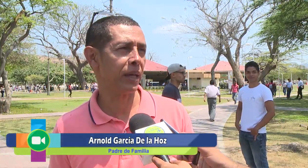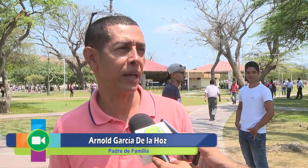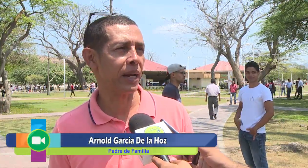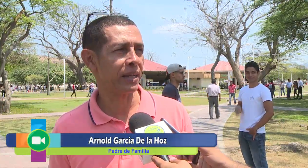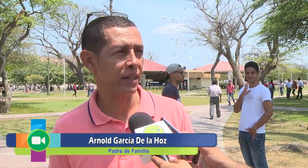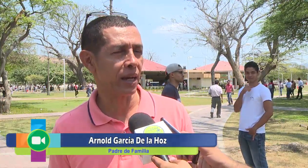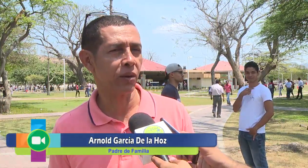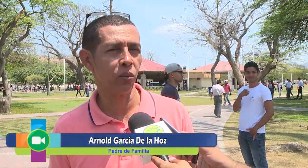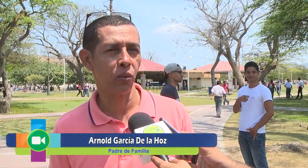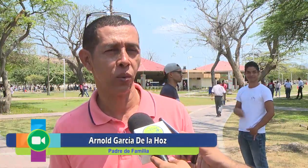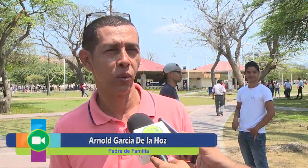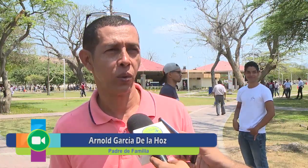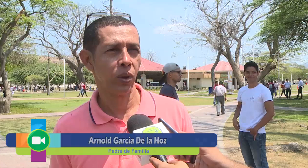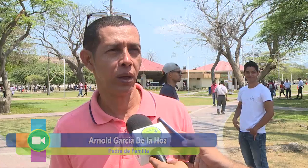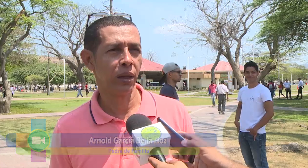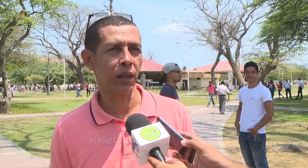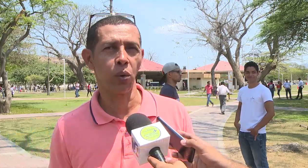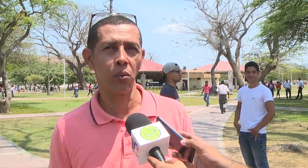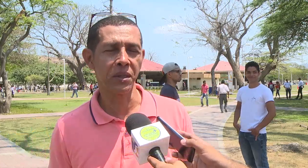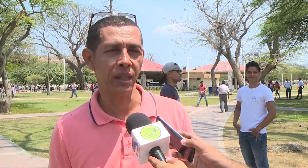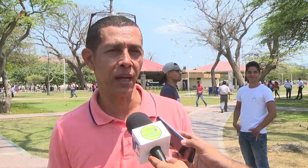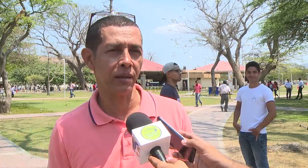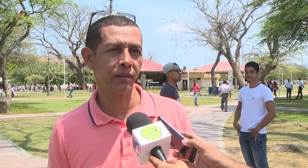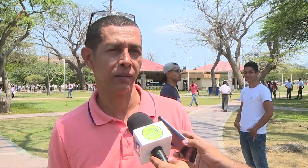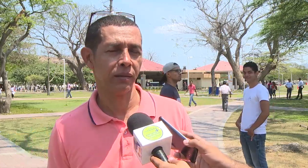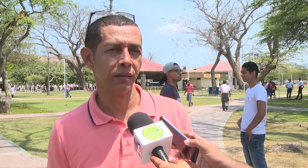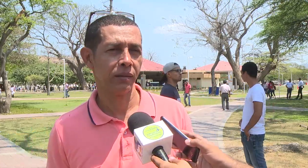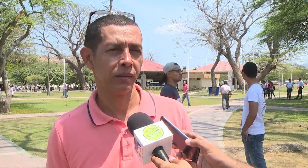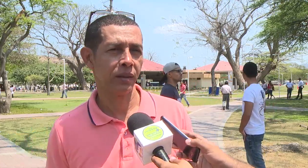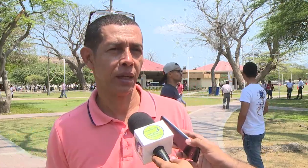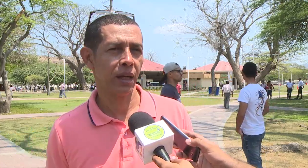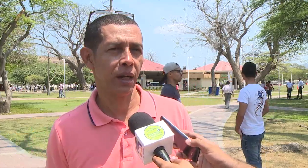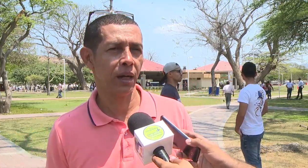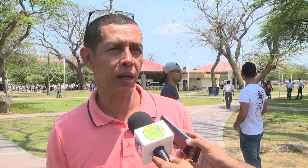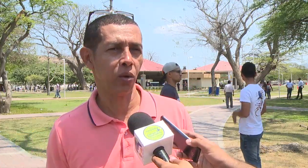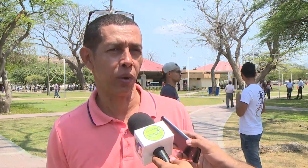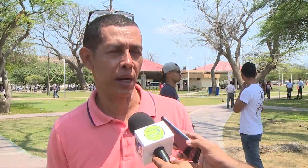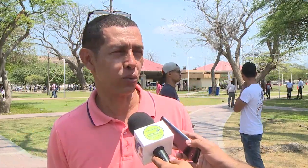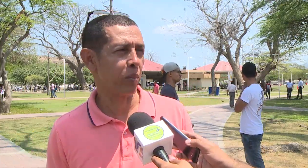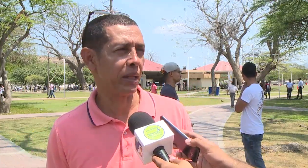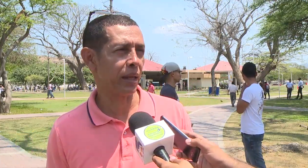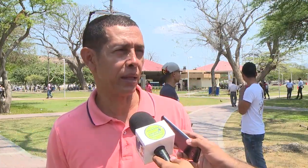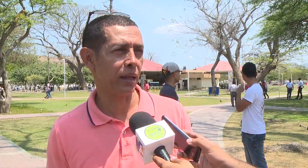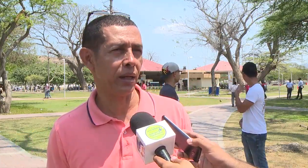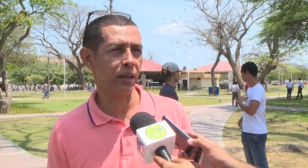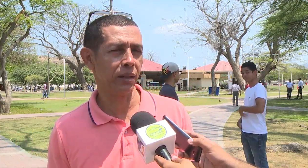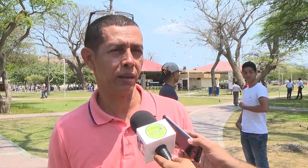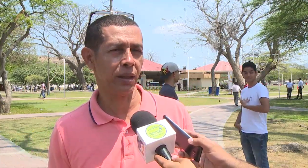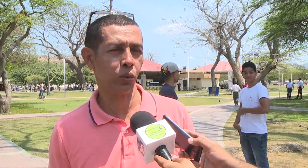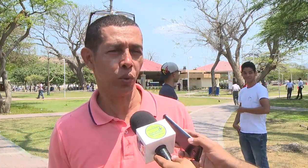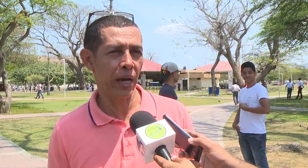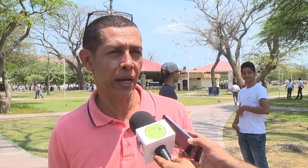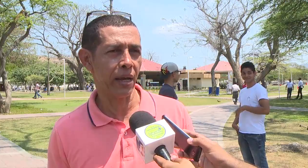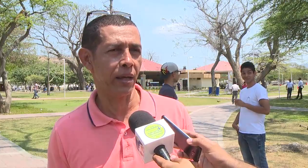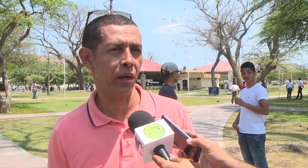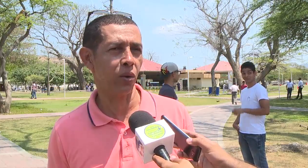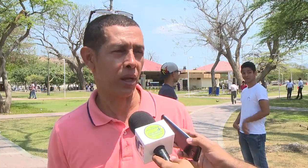que él alcanzara entrar a una universidad, de que él lograra su meta, de que él estudiara en lo que él